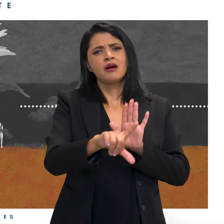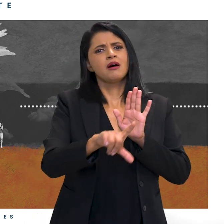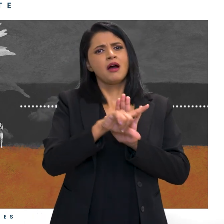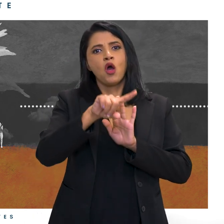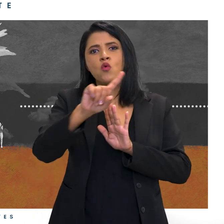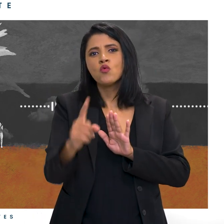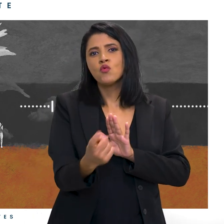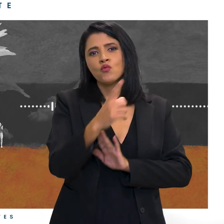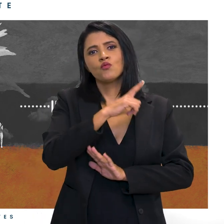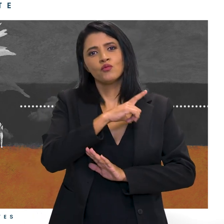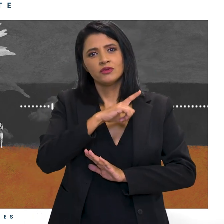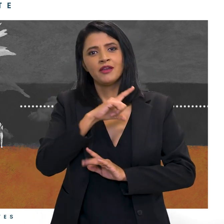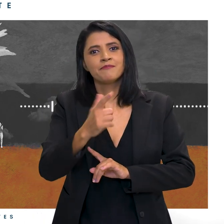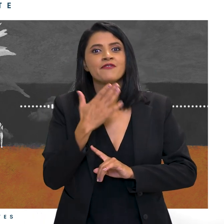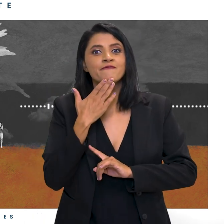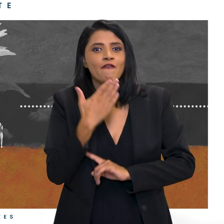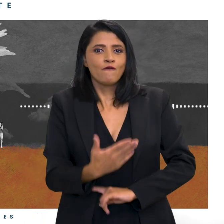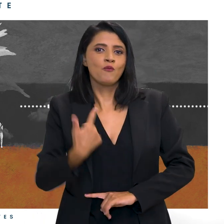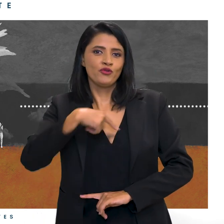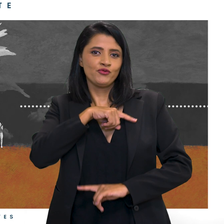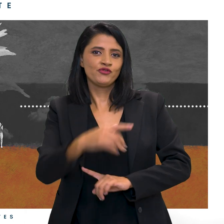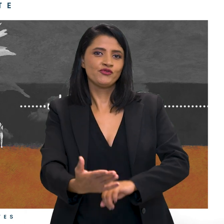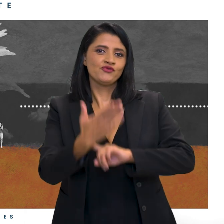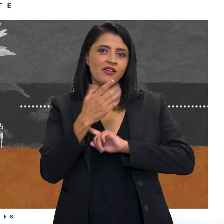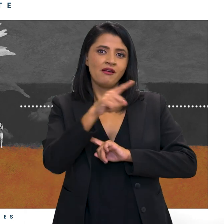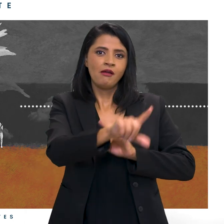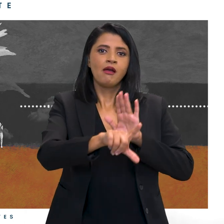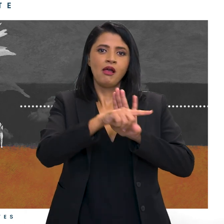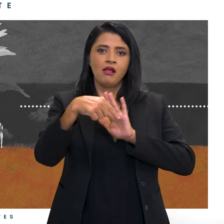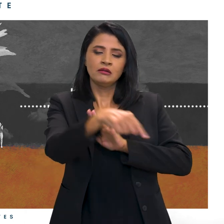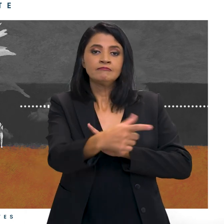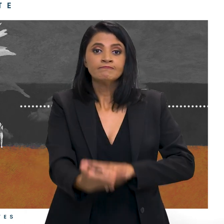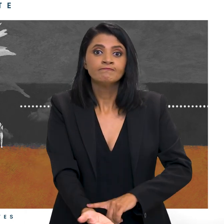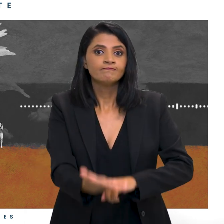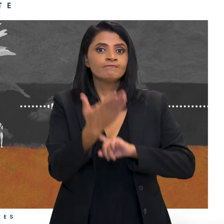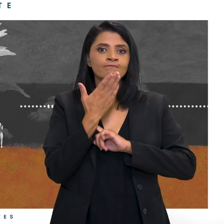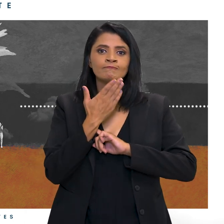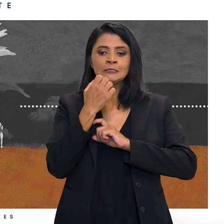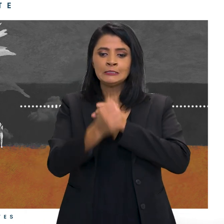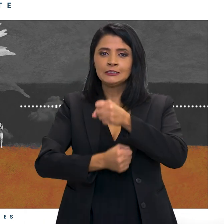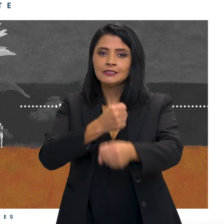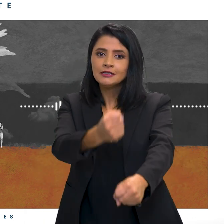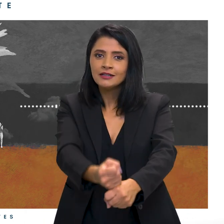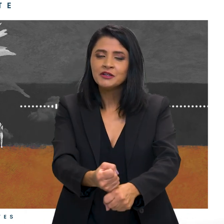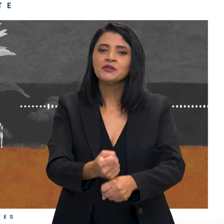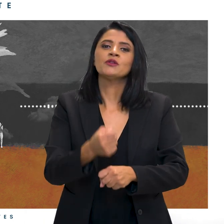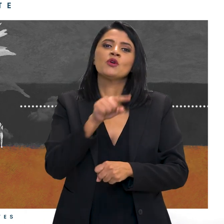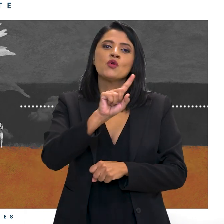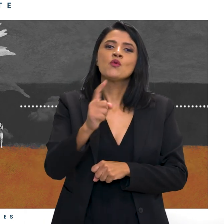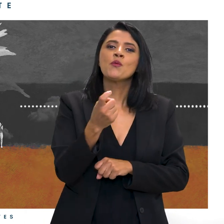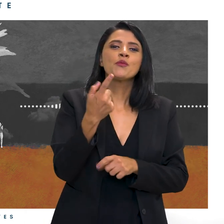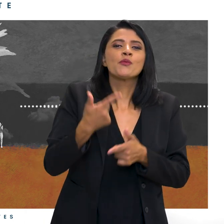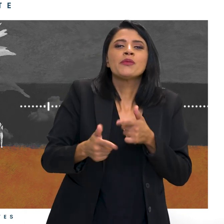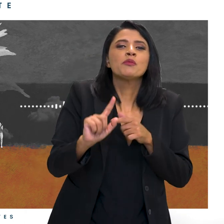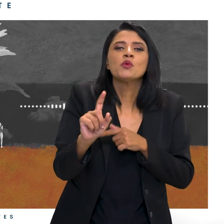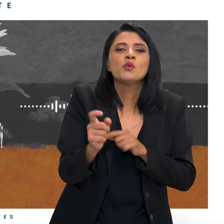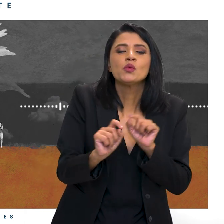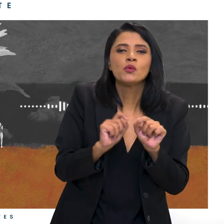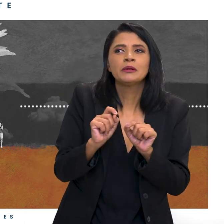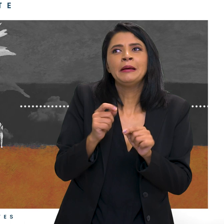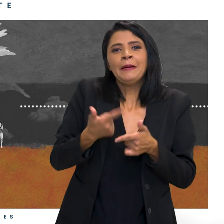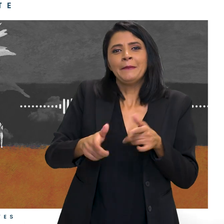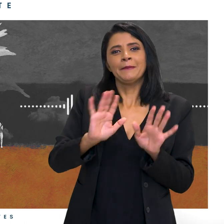é o único regramento jurídico que nós temos a nosso favor, e é ela que tem nos sustentado todos esses anos. O